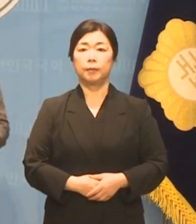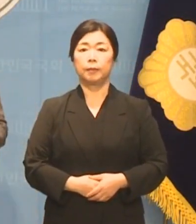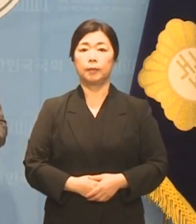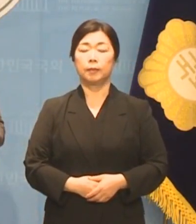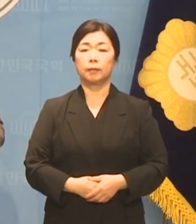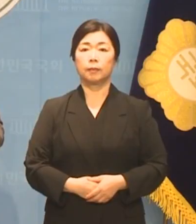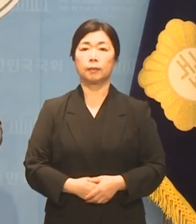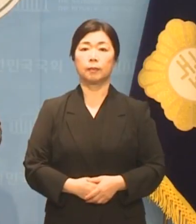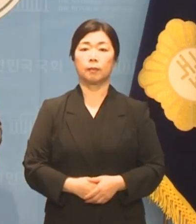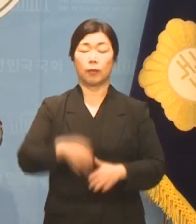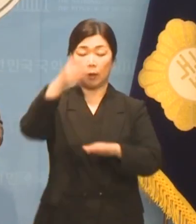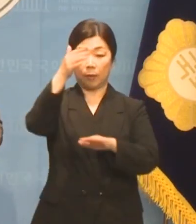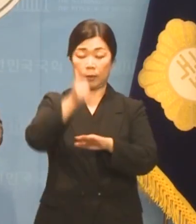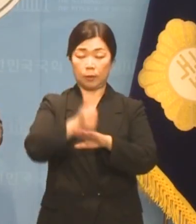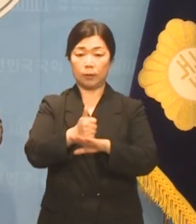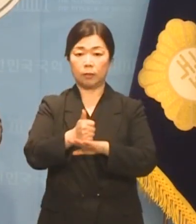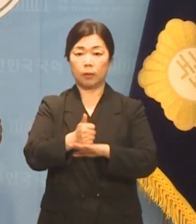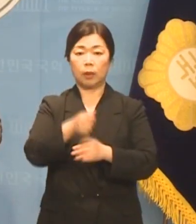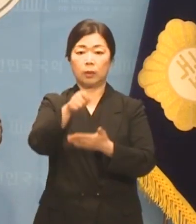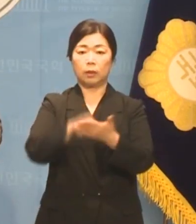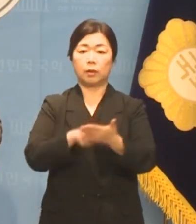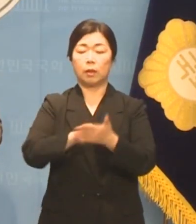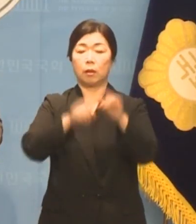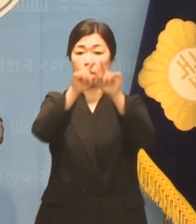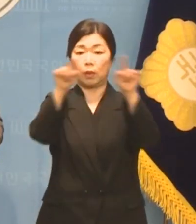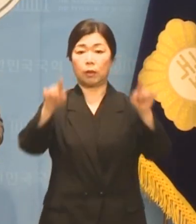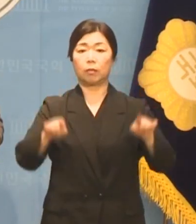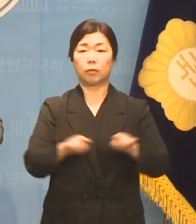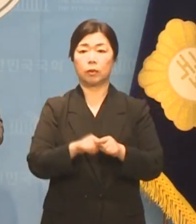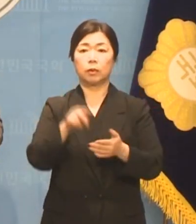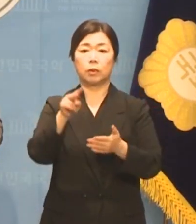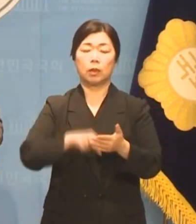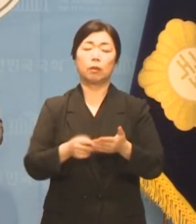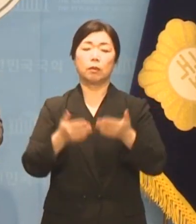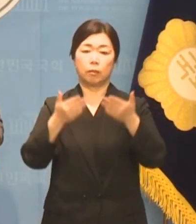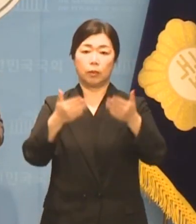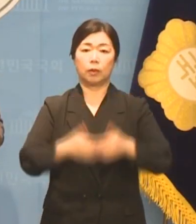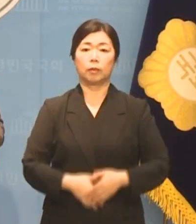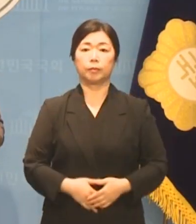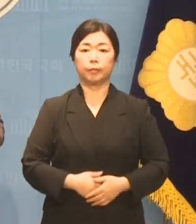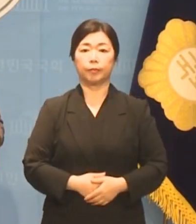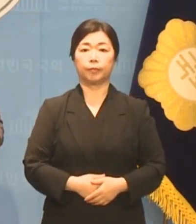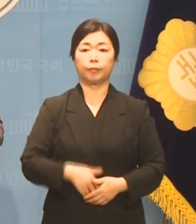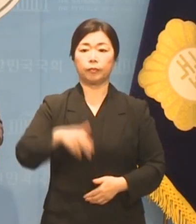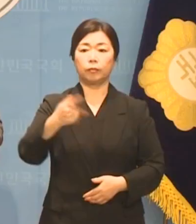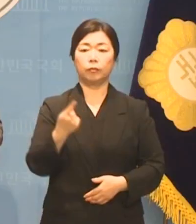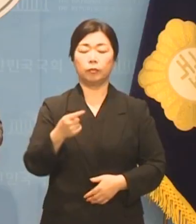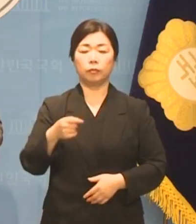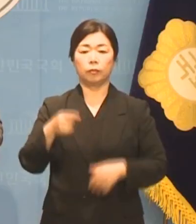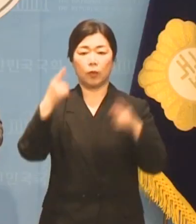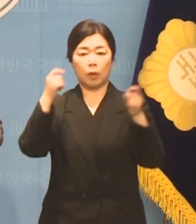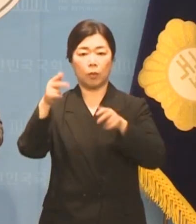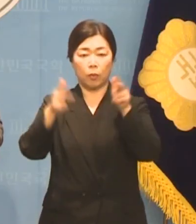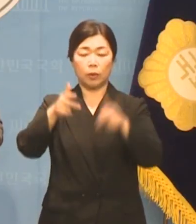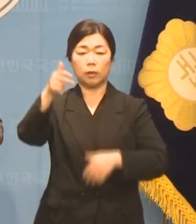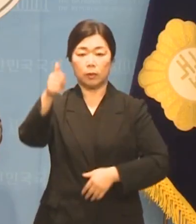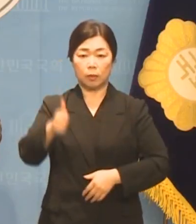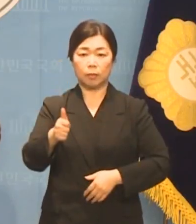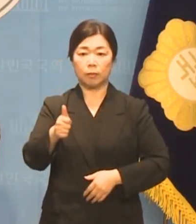예, 마지막 순서입니다. 기자회견문을 조소왕 선생 기념사업회 조인래